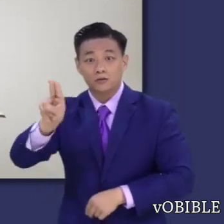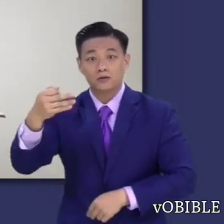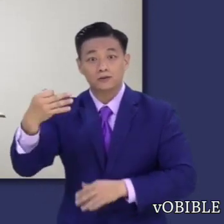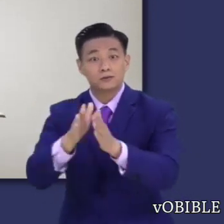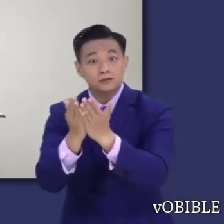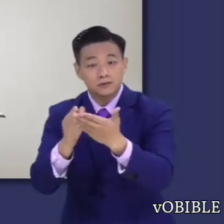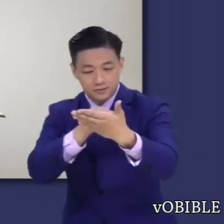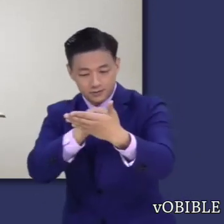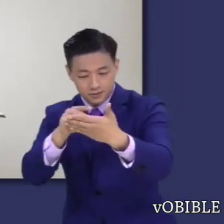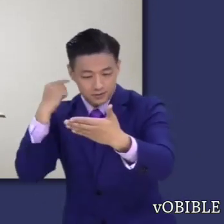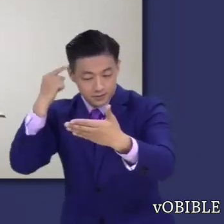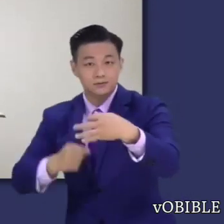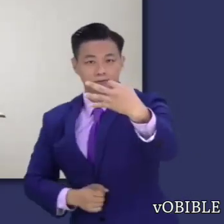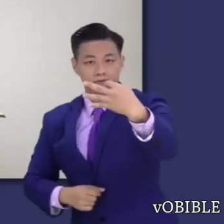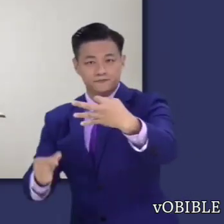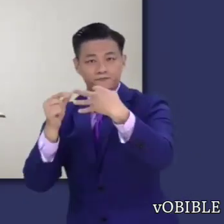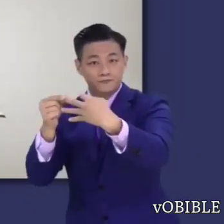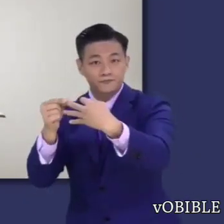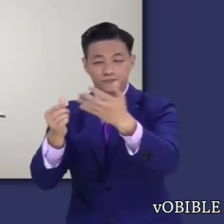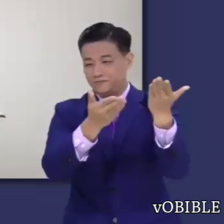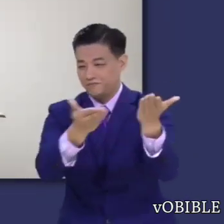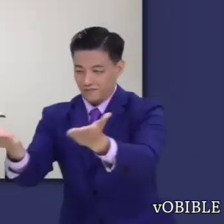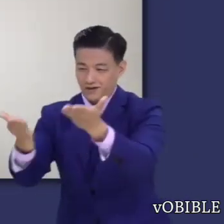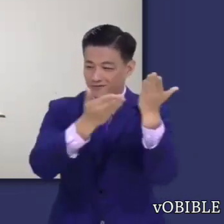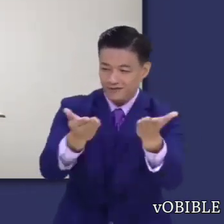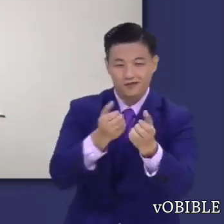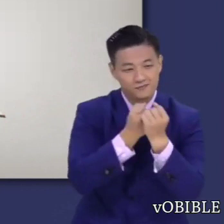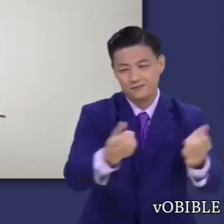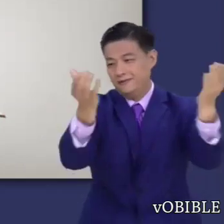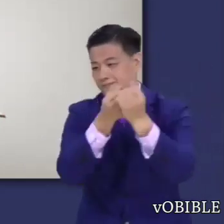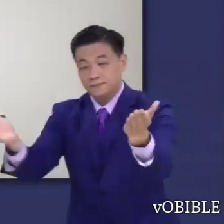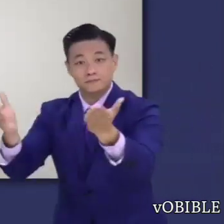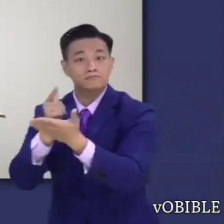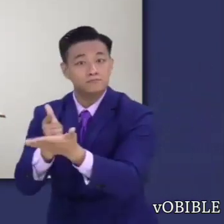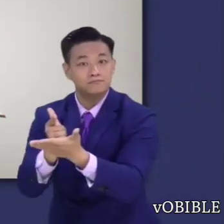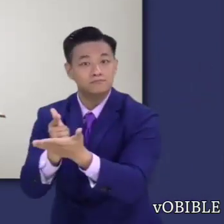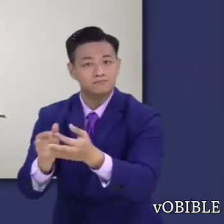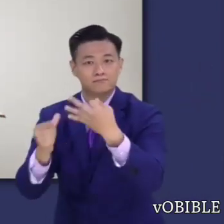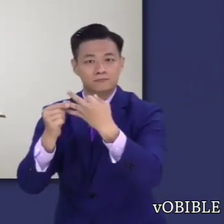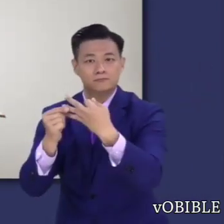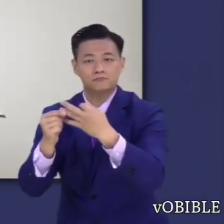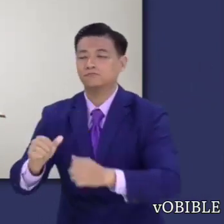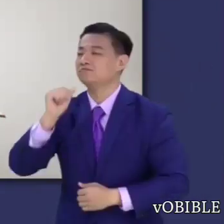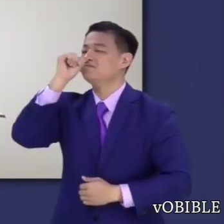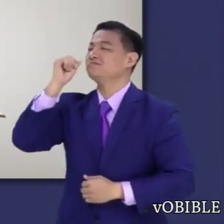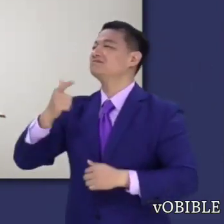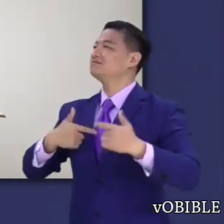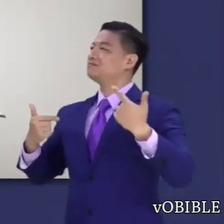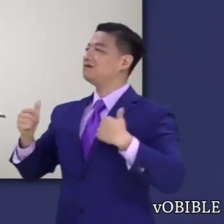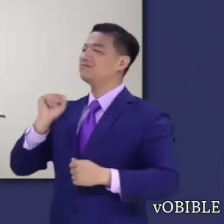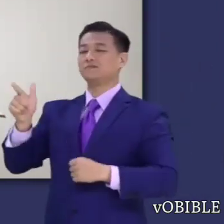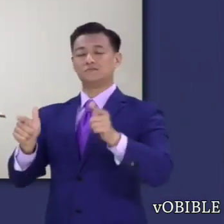督徒表现好客精神非常重要。骄傲的底特腓的态度与该犹的截然不同。